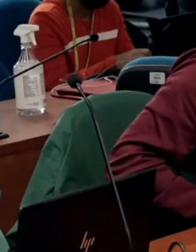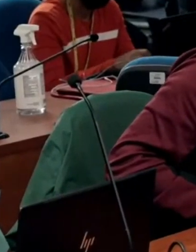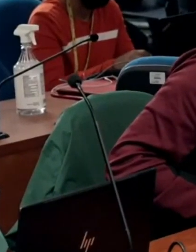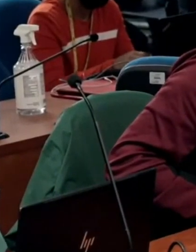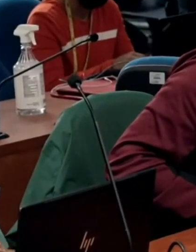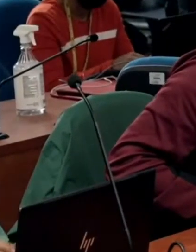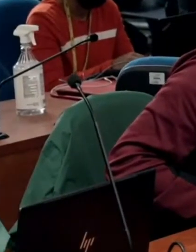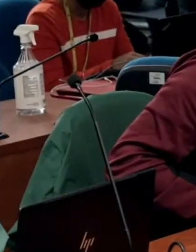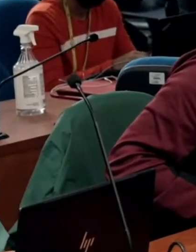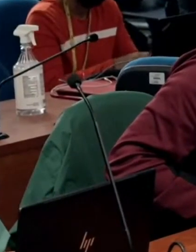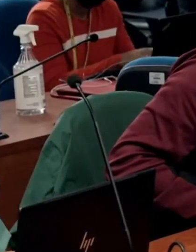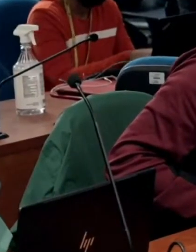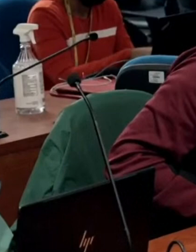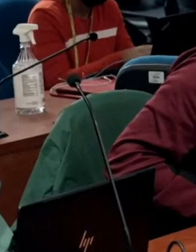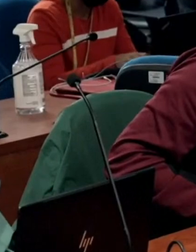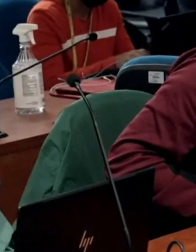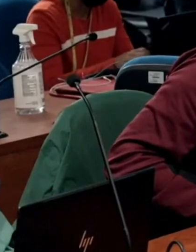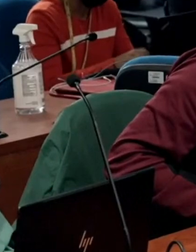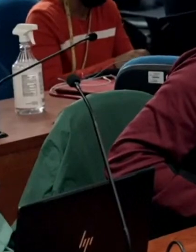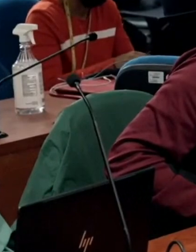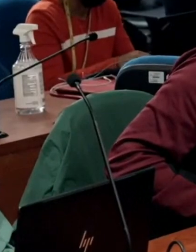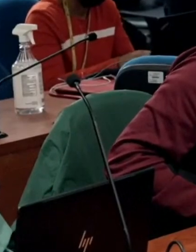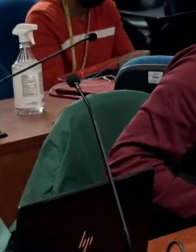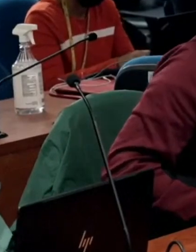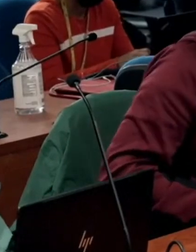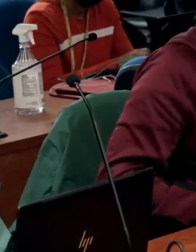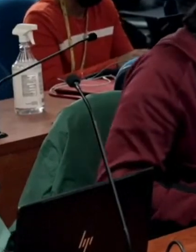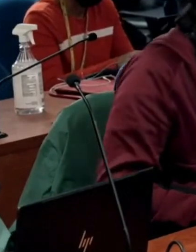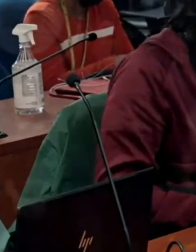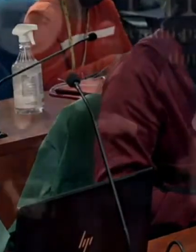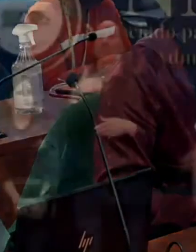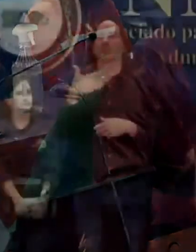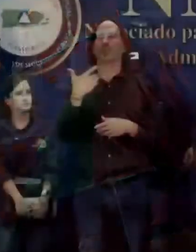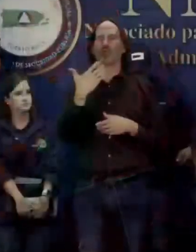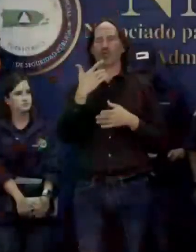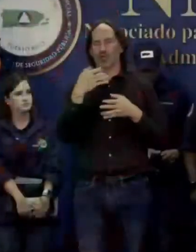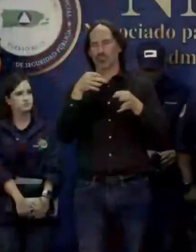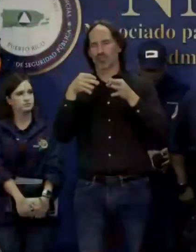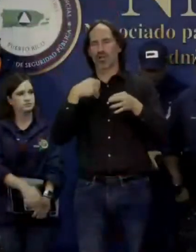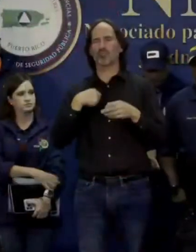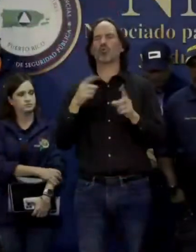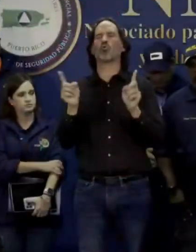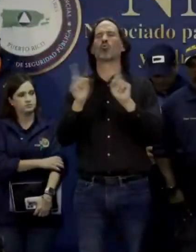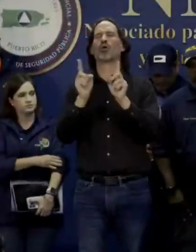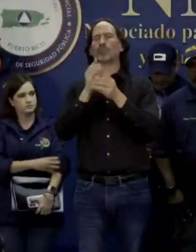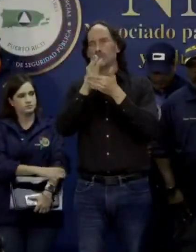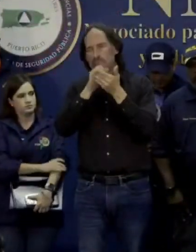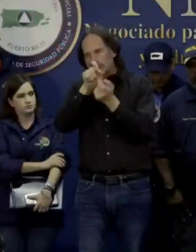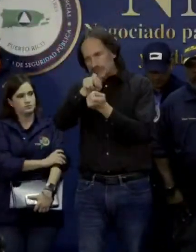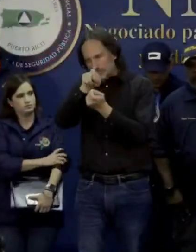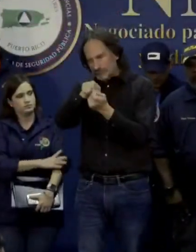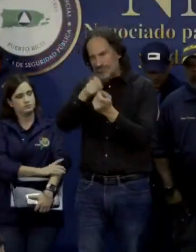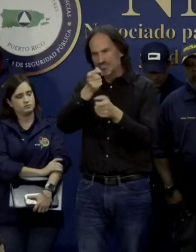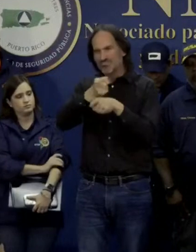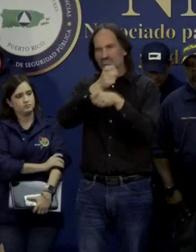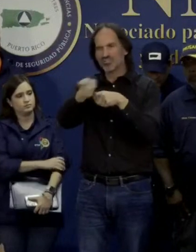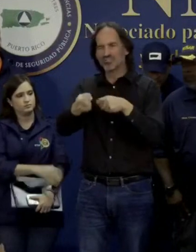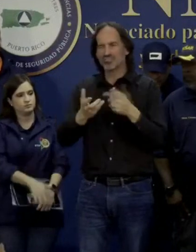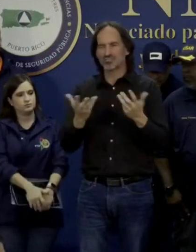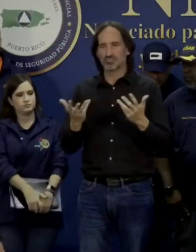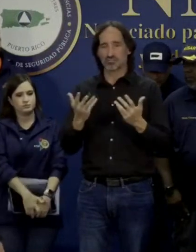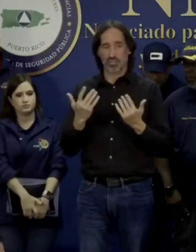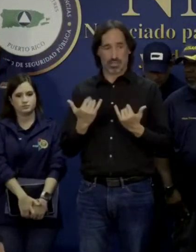que han resultado afectadas por los impactos del huracán Fiona. Sí, bueno, hasta el momento, de